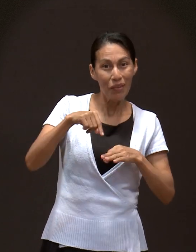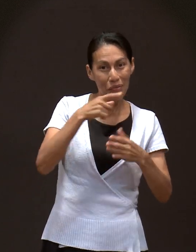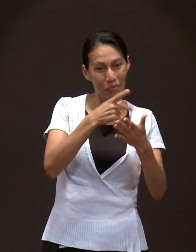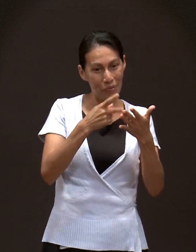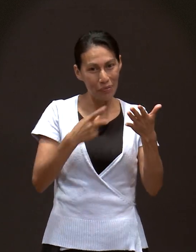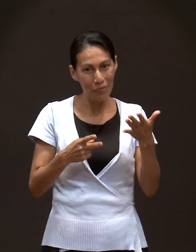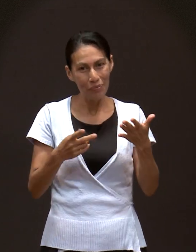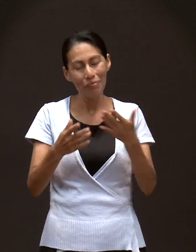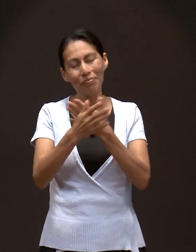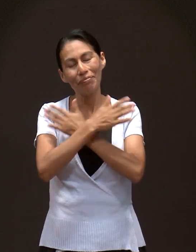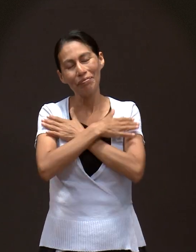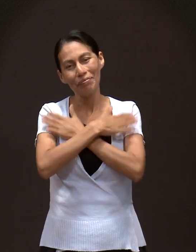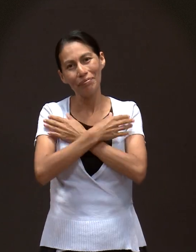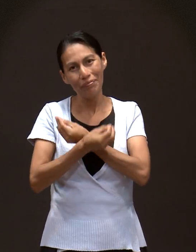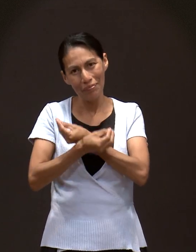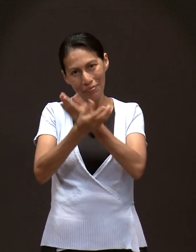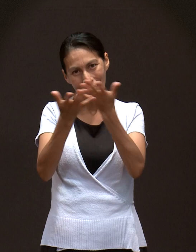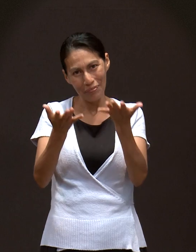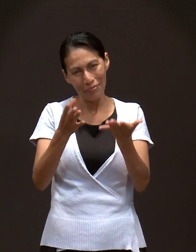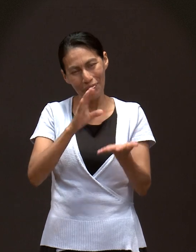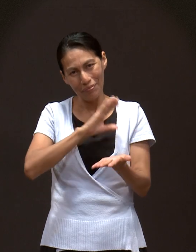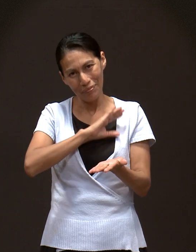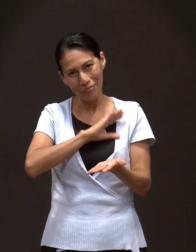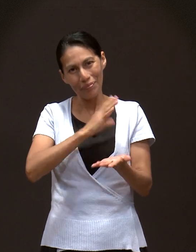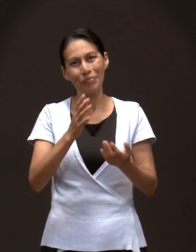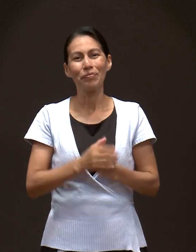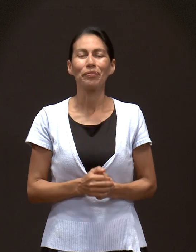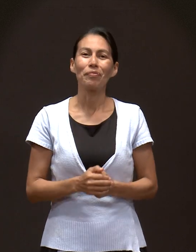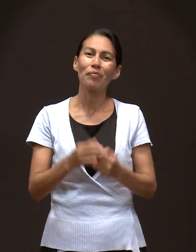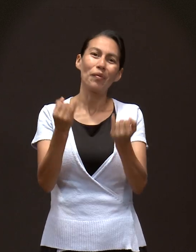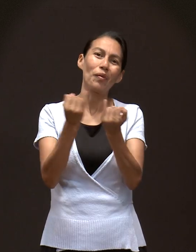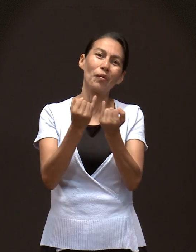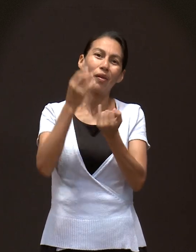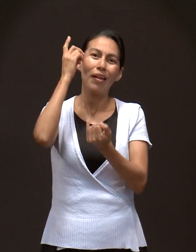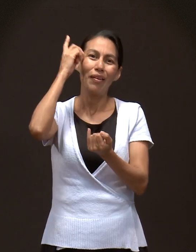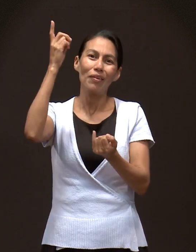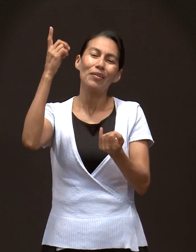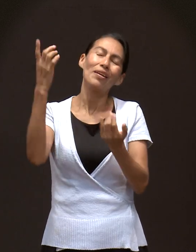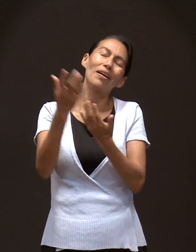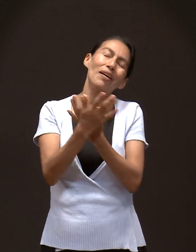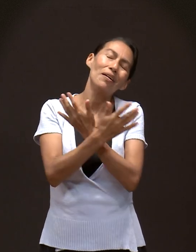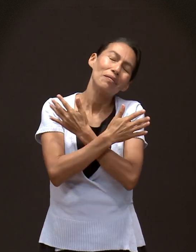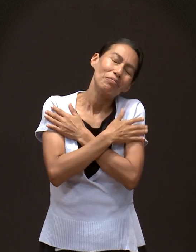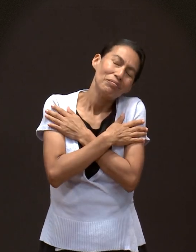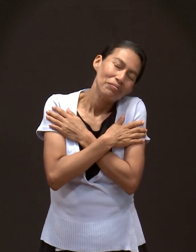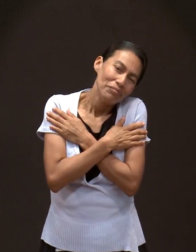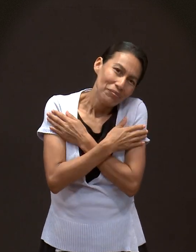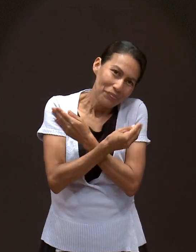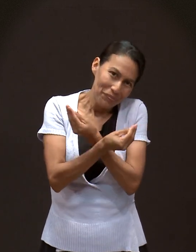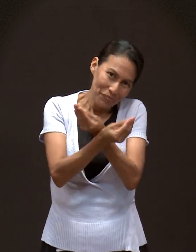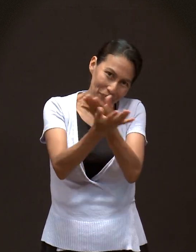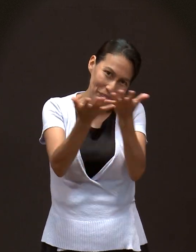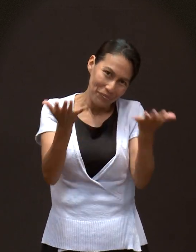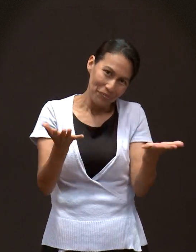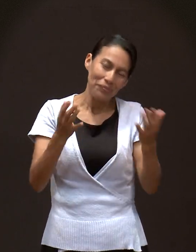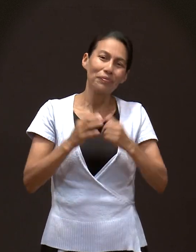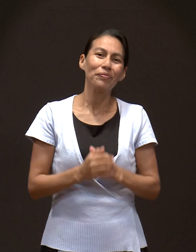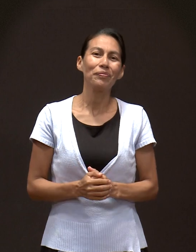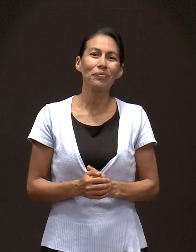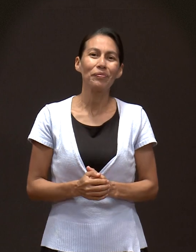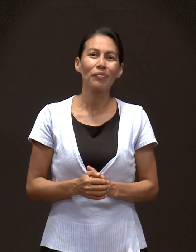de todos los que trabajamos en este programa. Y también reciban un abrazo de Dios porque ese es el